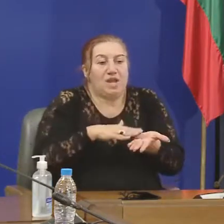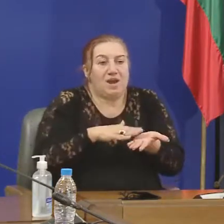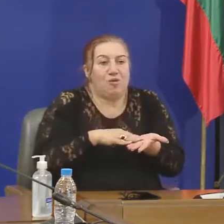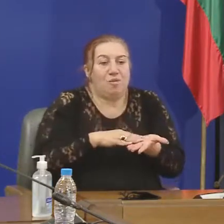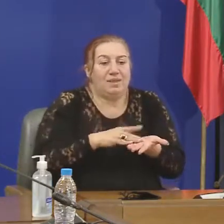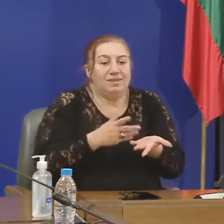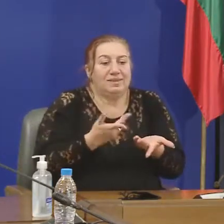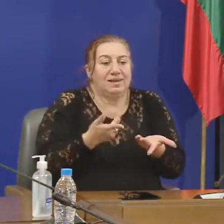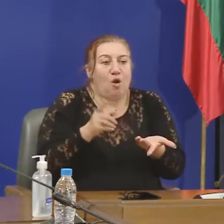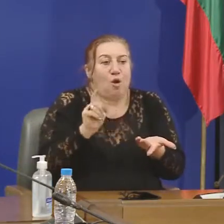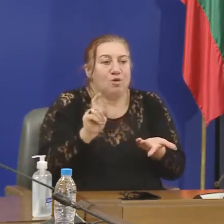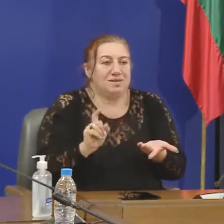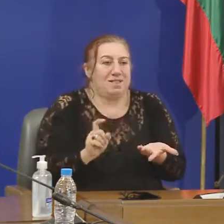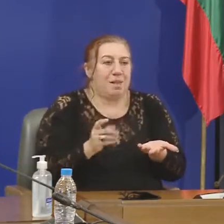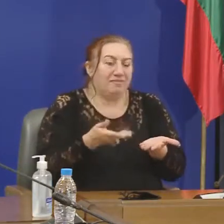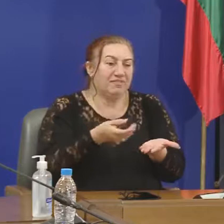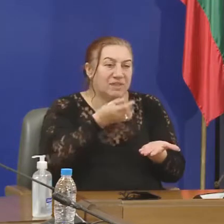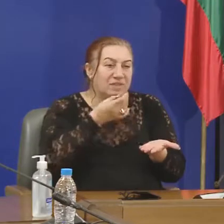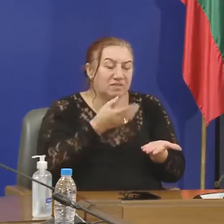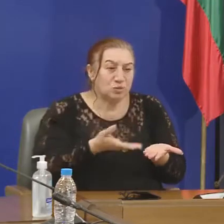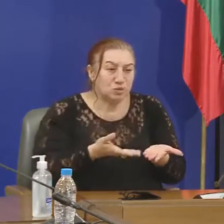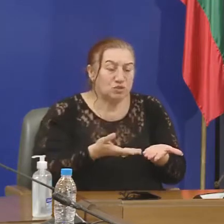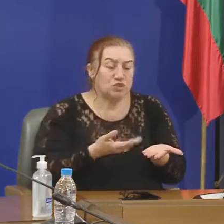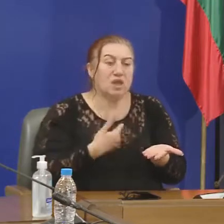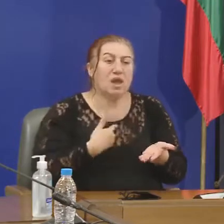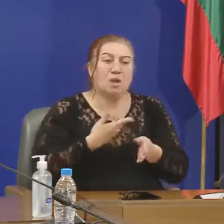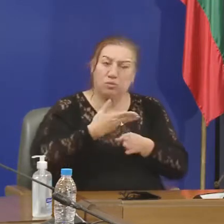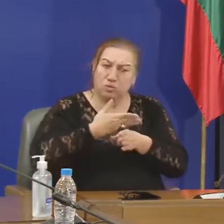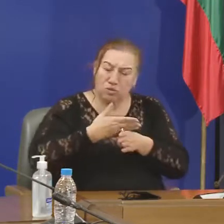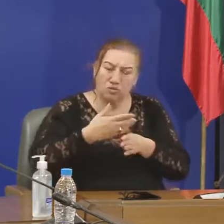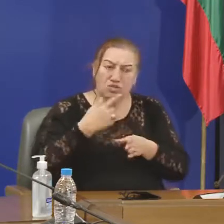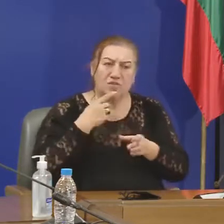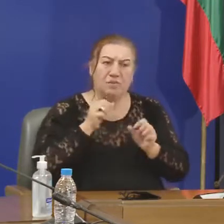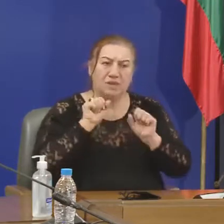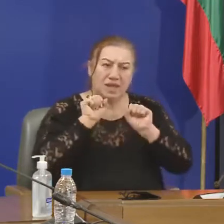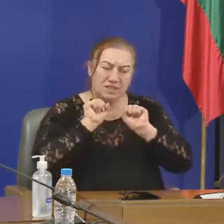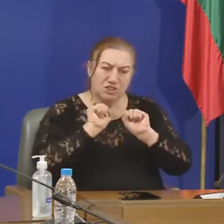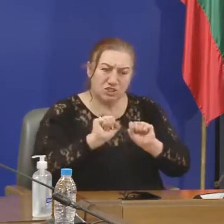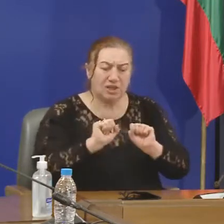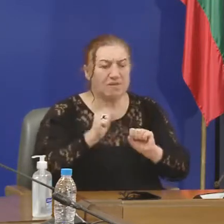случаи. Продължавам да защитавам тезата, че